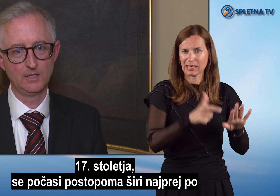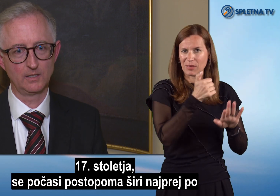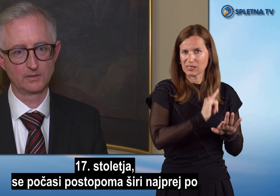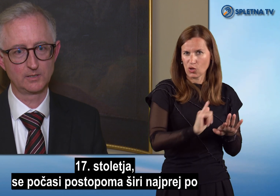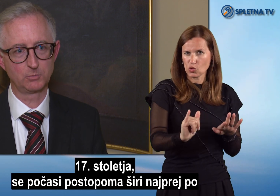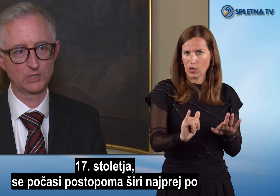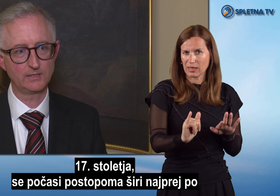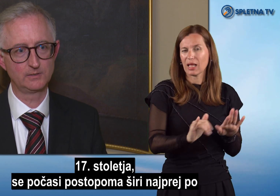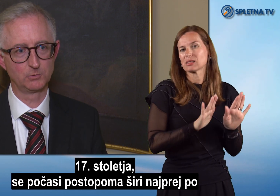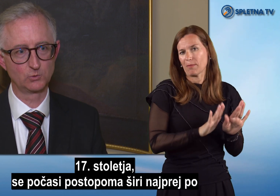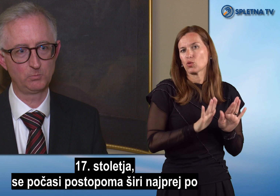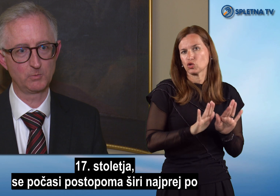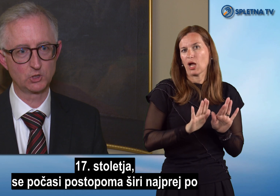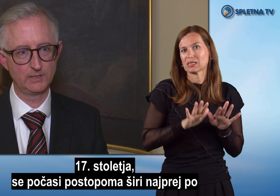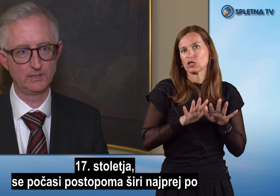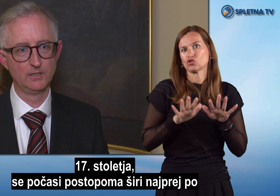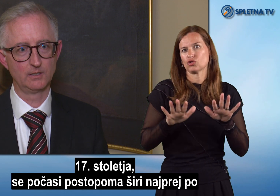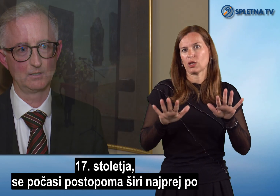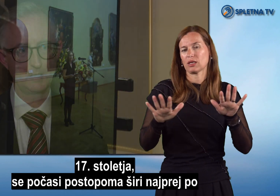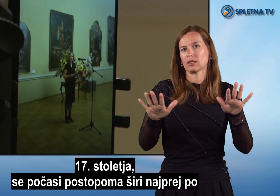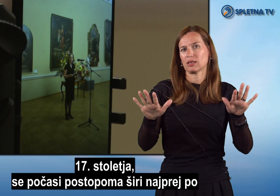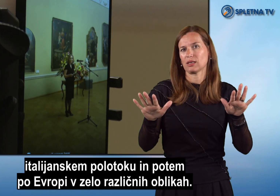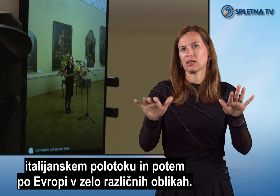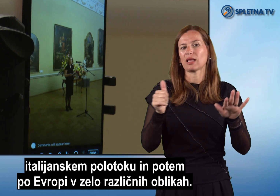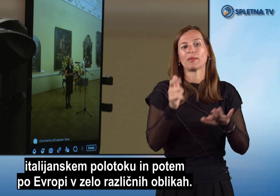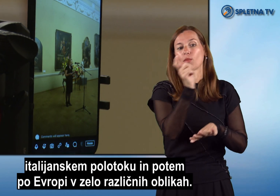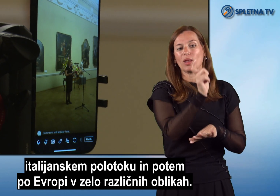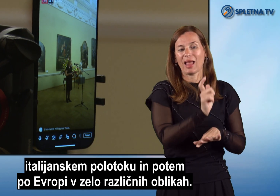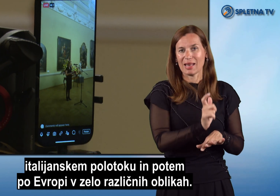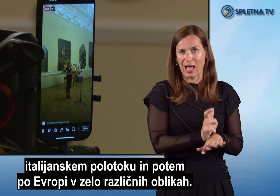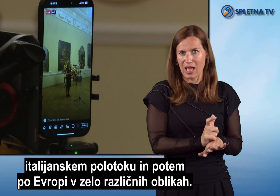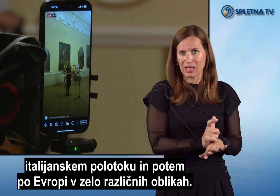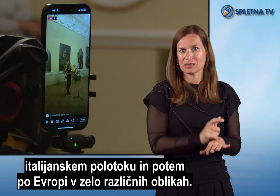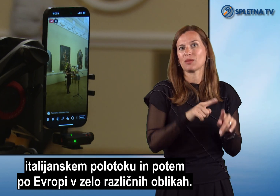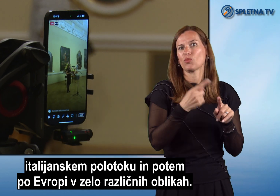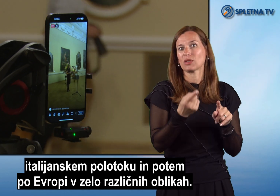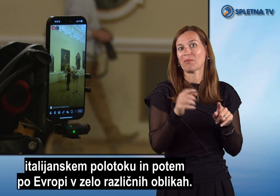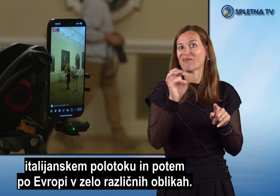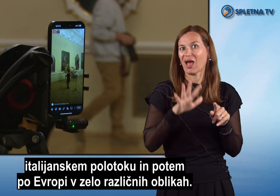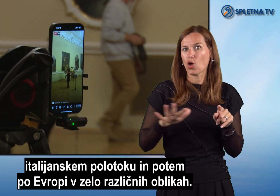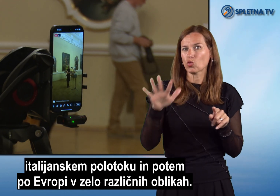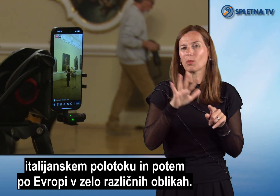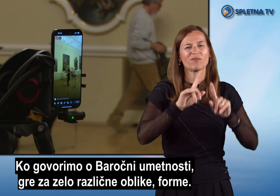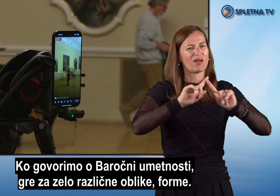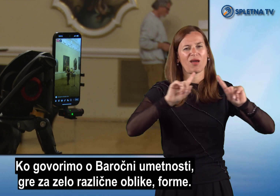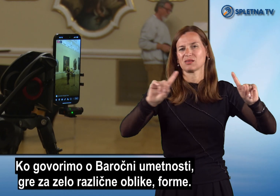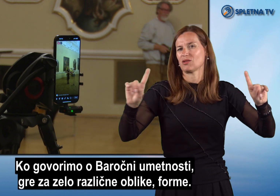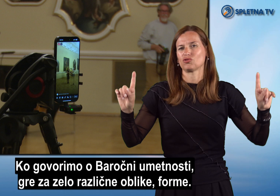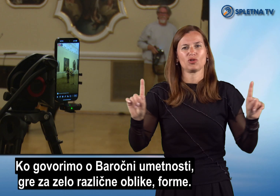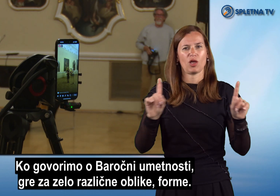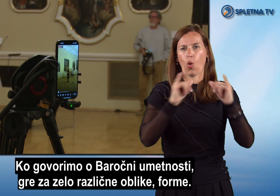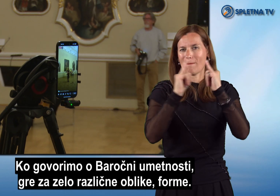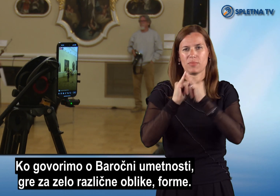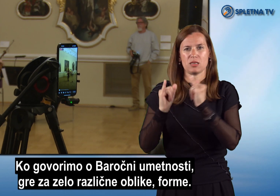stoletja, se počasi postopoma širi najprej po italijanskem polotoku in potem po Evropi v zelo različnih oblikah. In ko